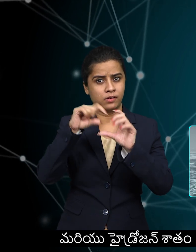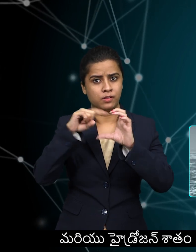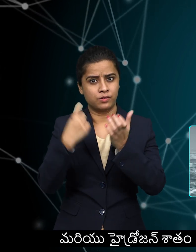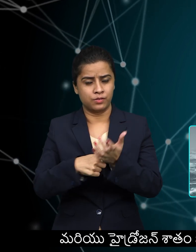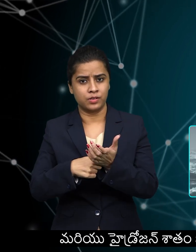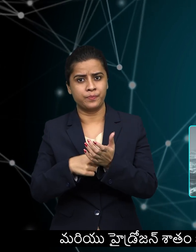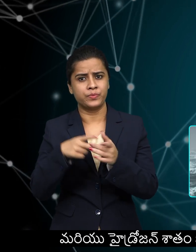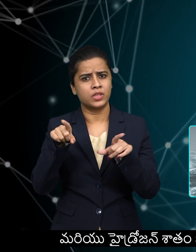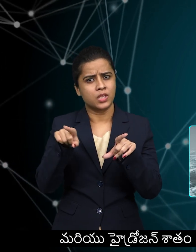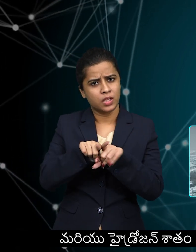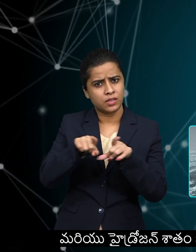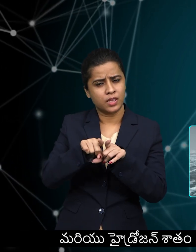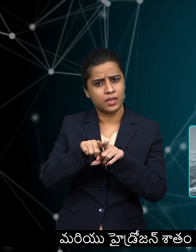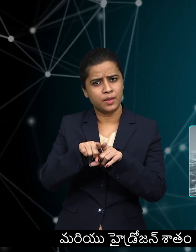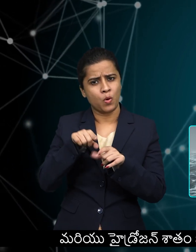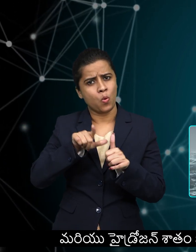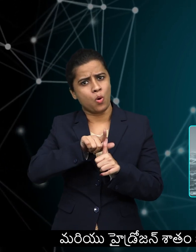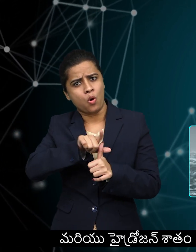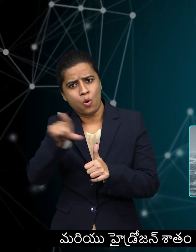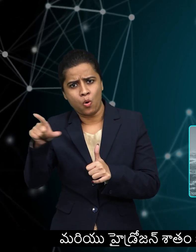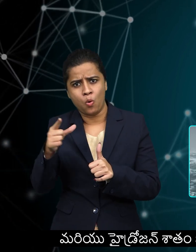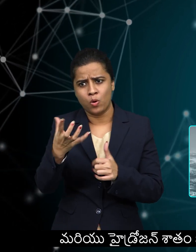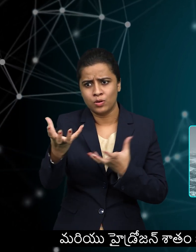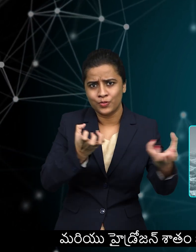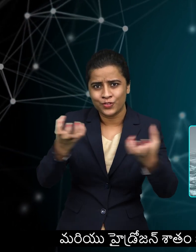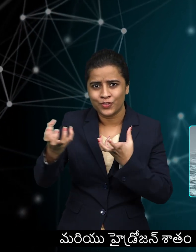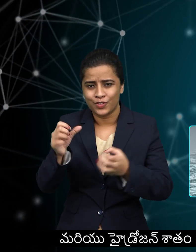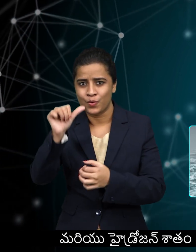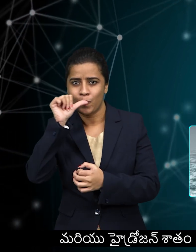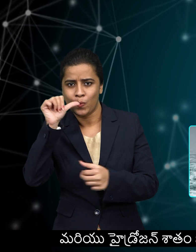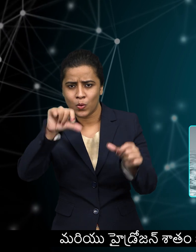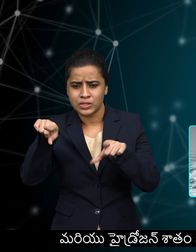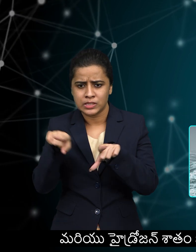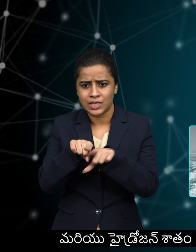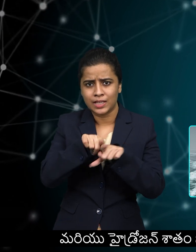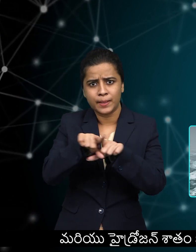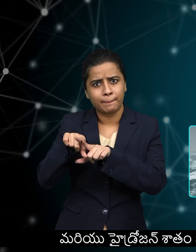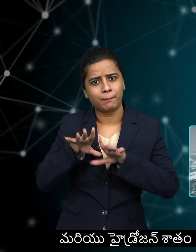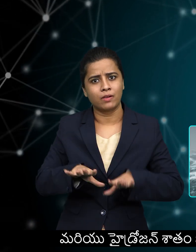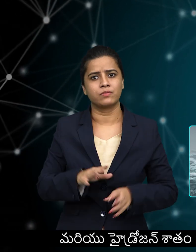మరియు హైడ్రోజన్ శాతం ఒకే విధంగా ఉన్నట్లు కనుగొన్నాడు.